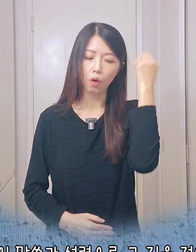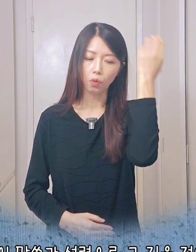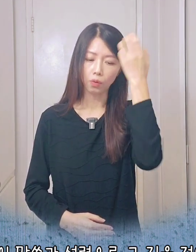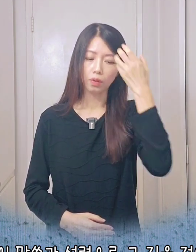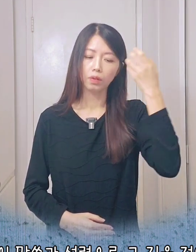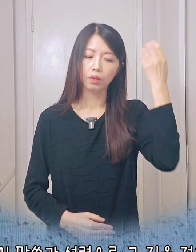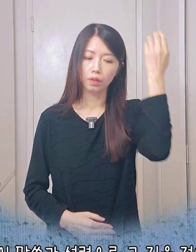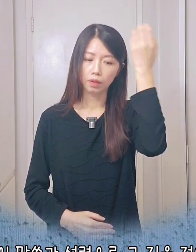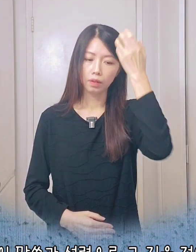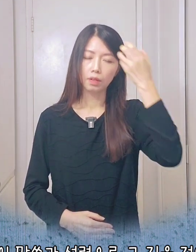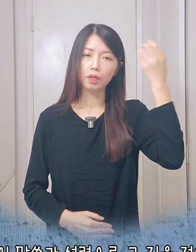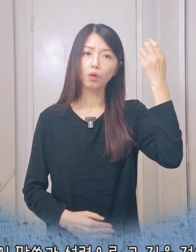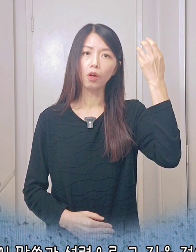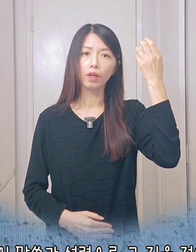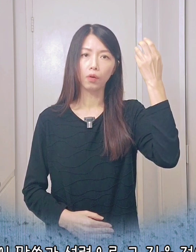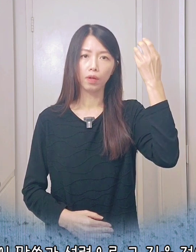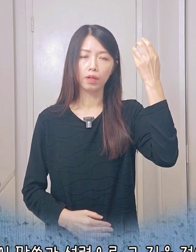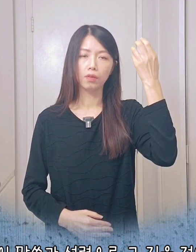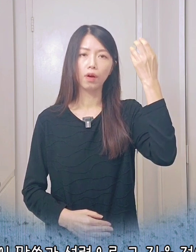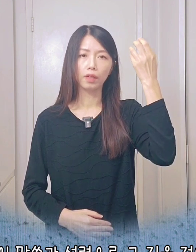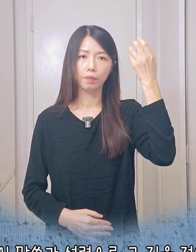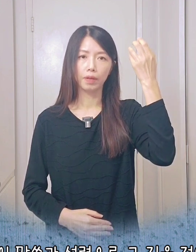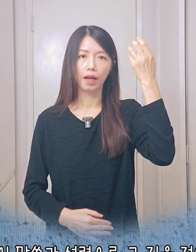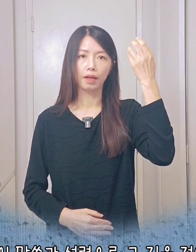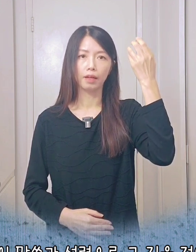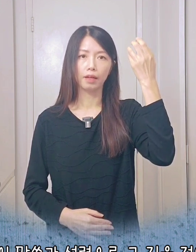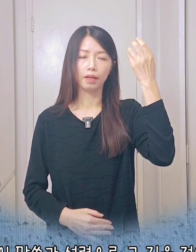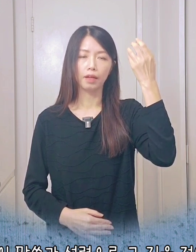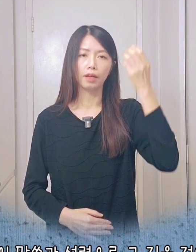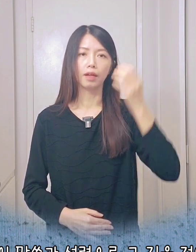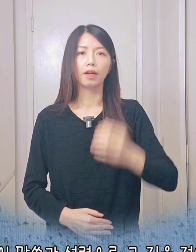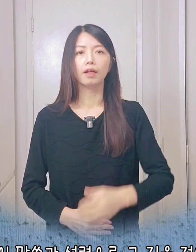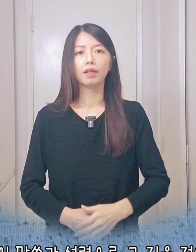거룩한 영혼. 성령이라고 하는 게 수어가 됩니다.